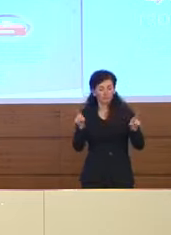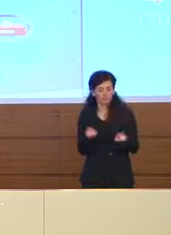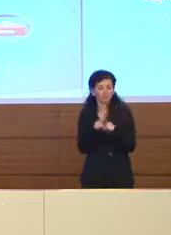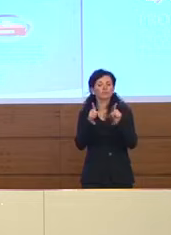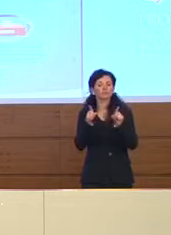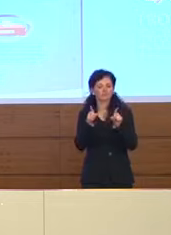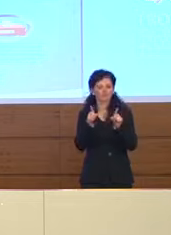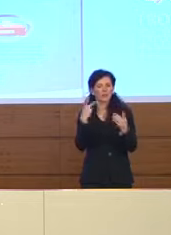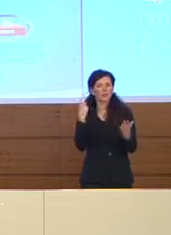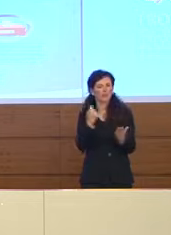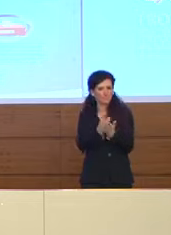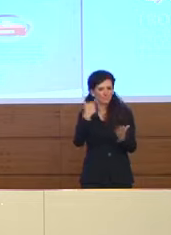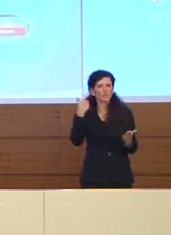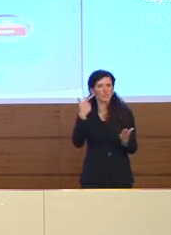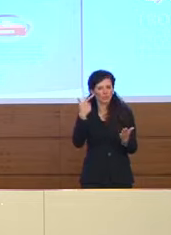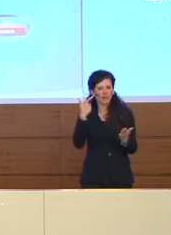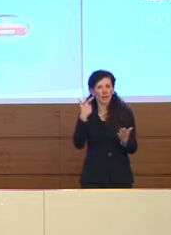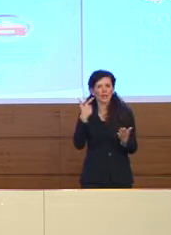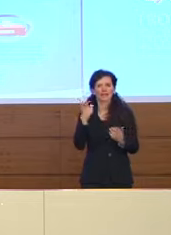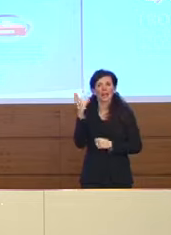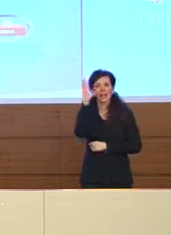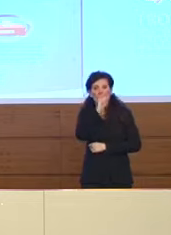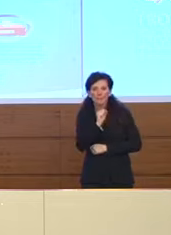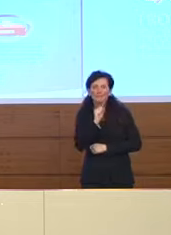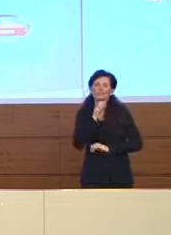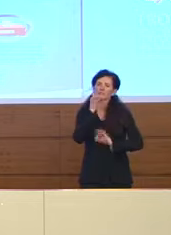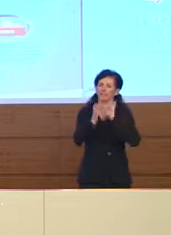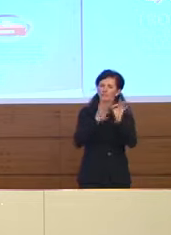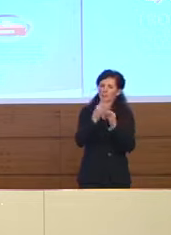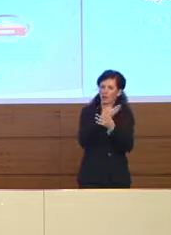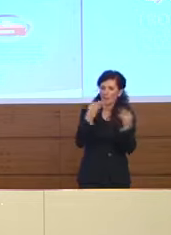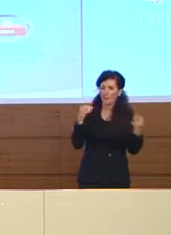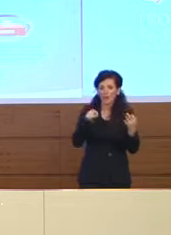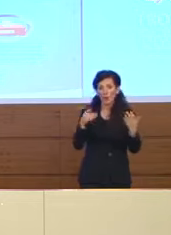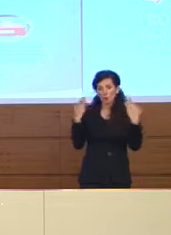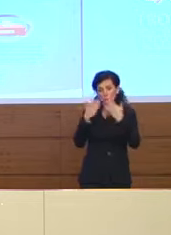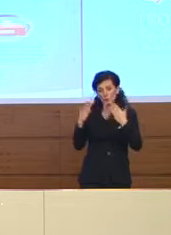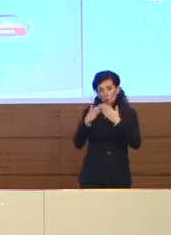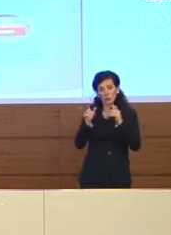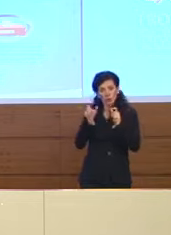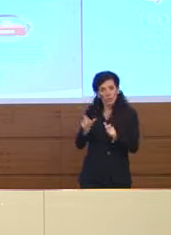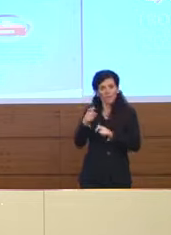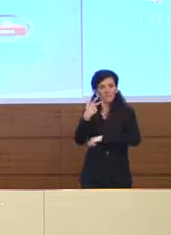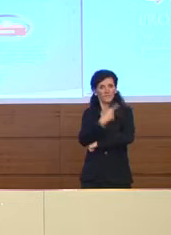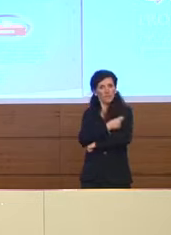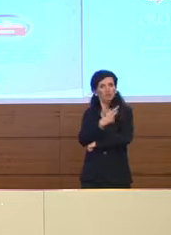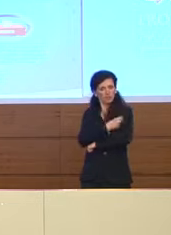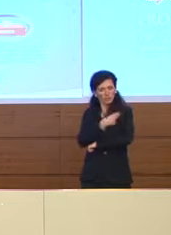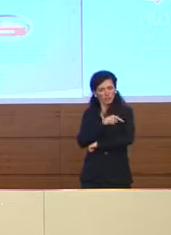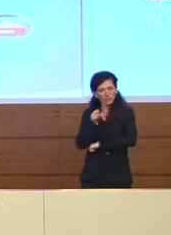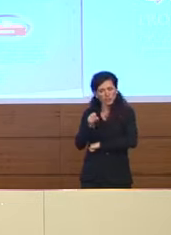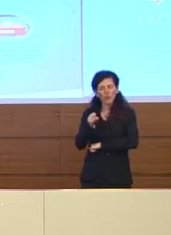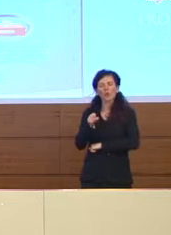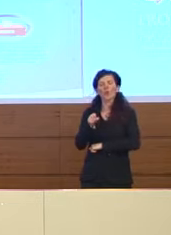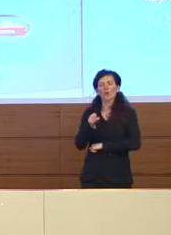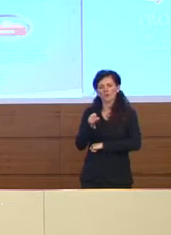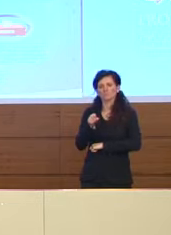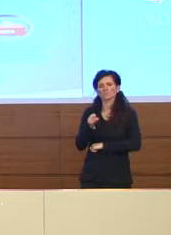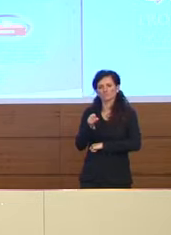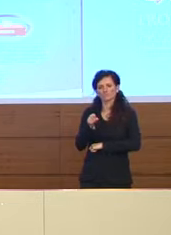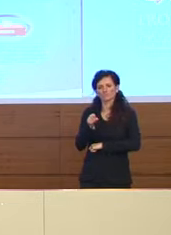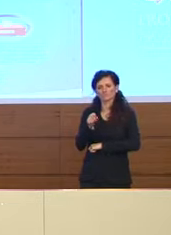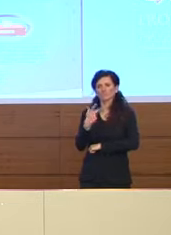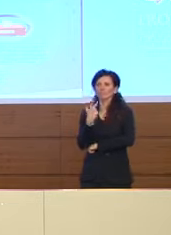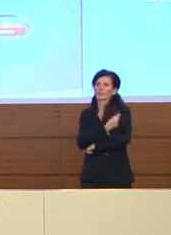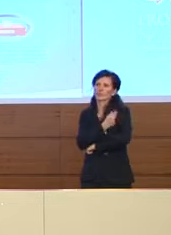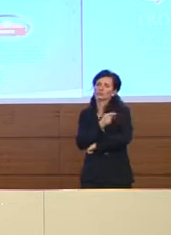importante ben specificare che questi studi dovranno anche rispondere a una